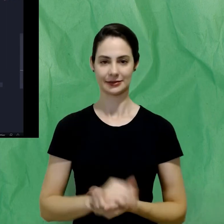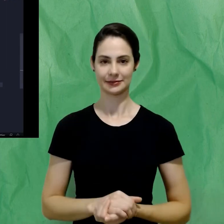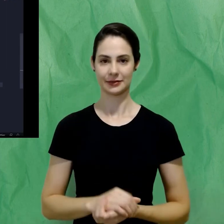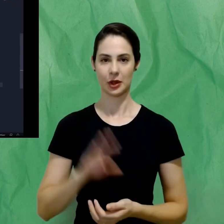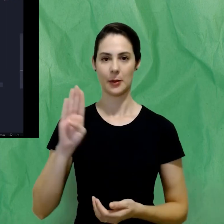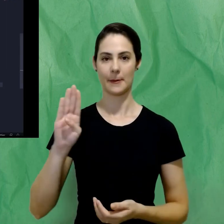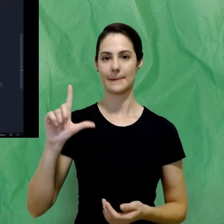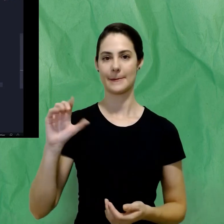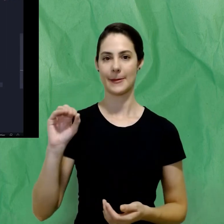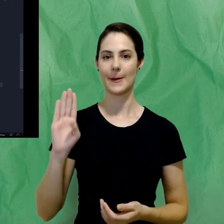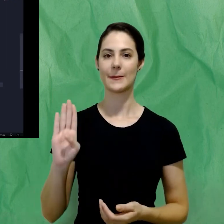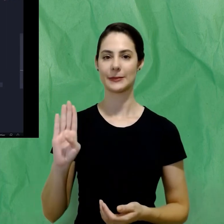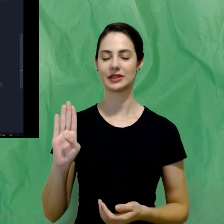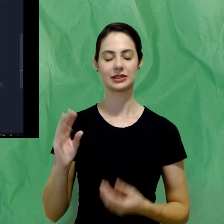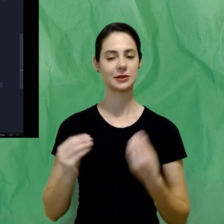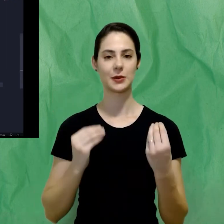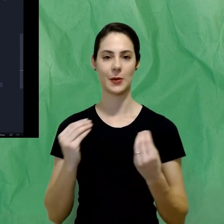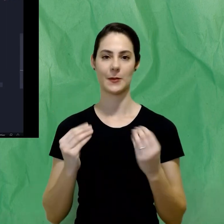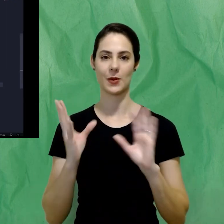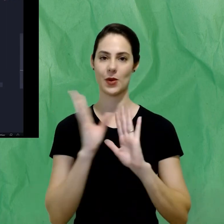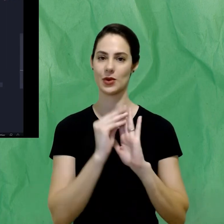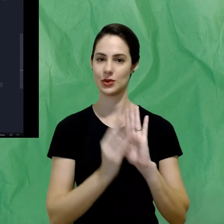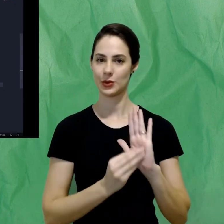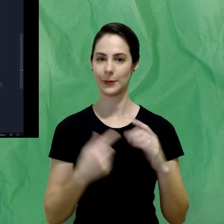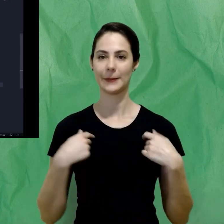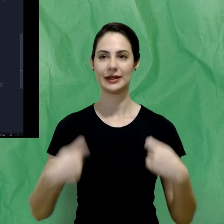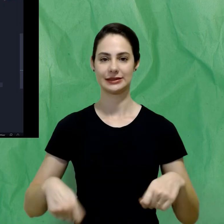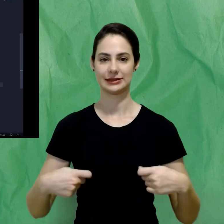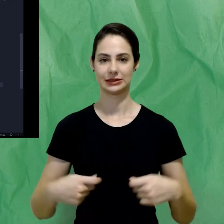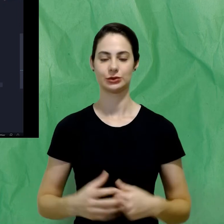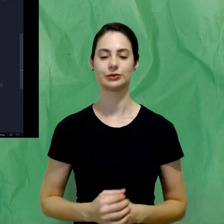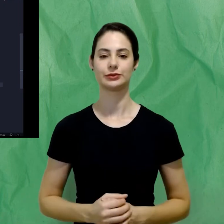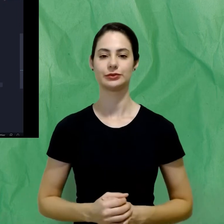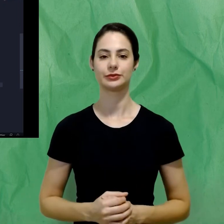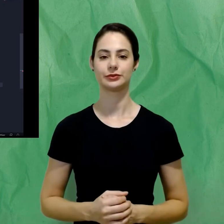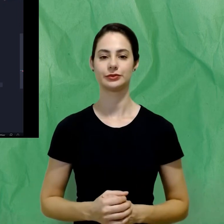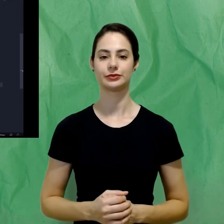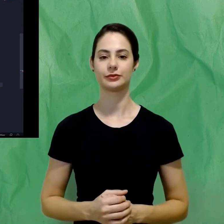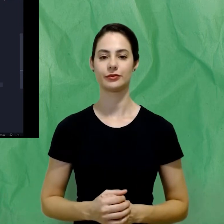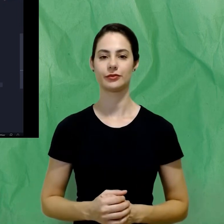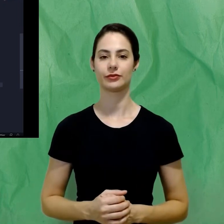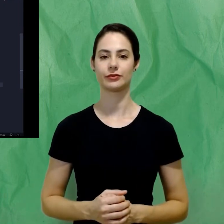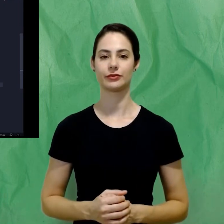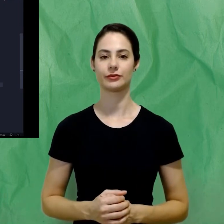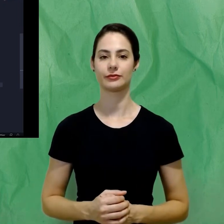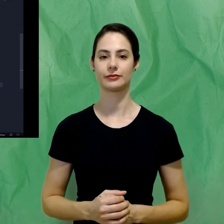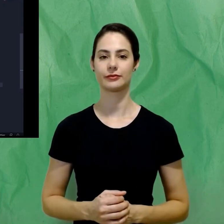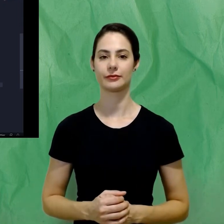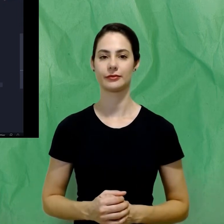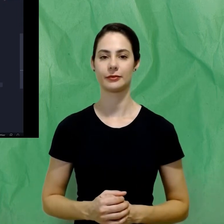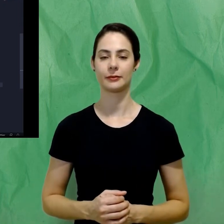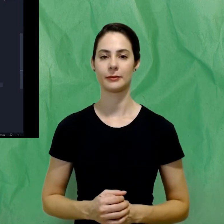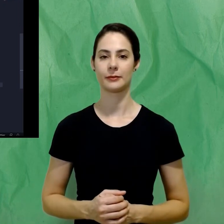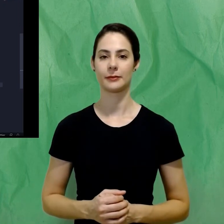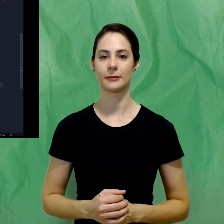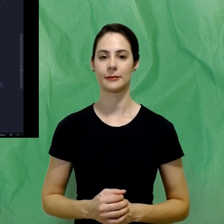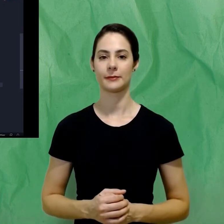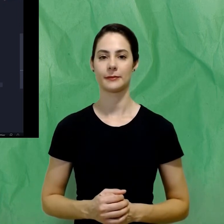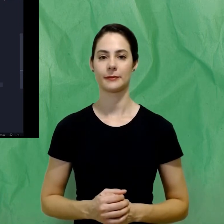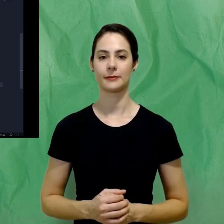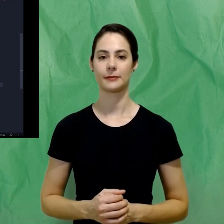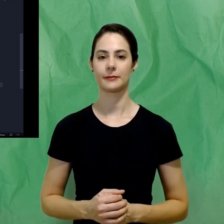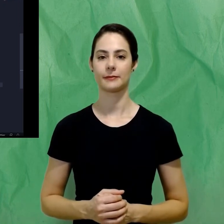esse blob aqui para poder com o conteúdo que eu preciso? Vou criar aqui uma variável,